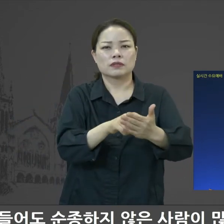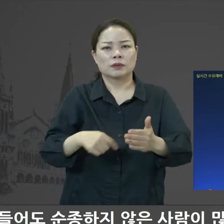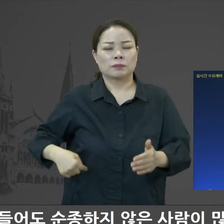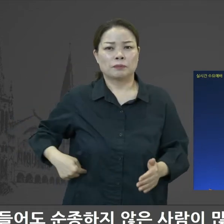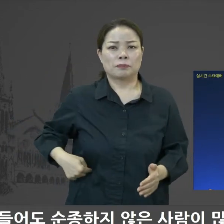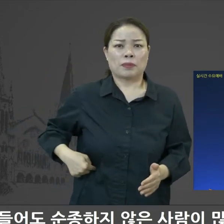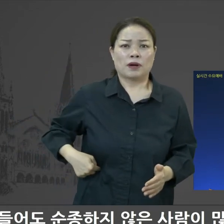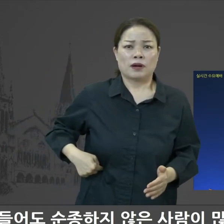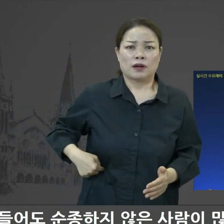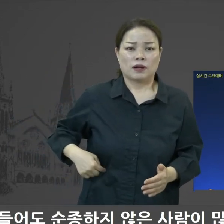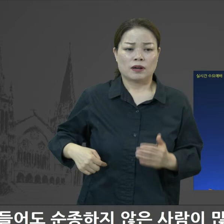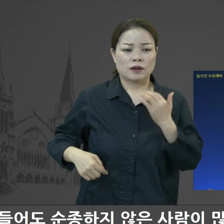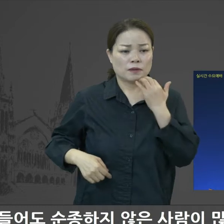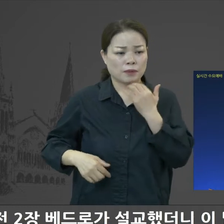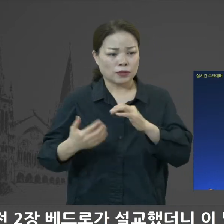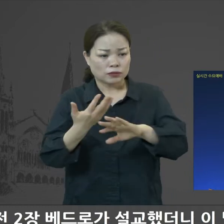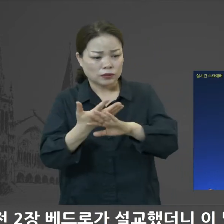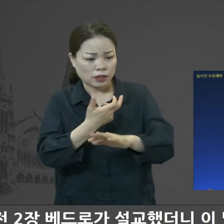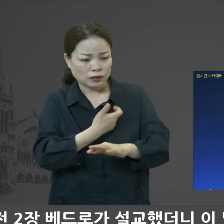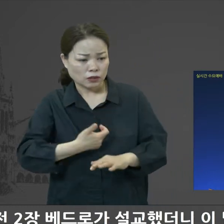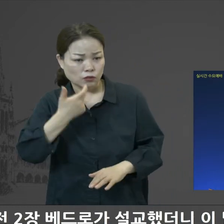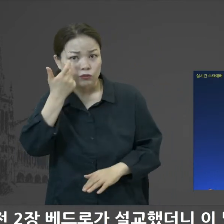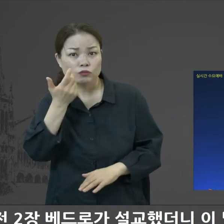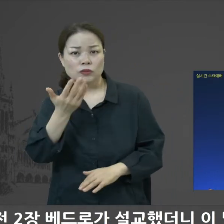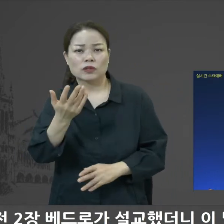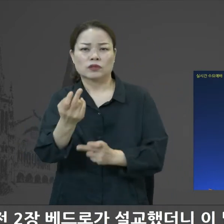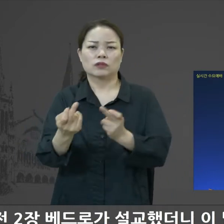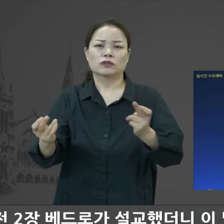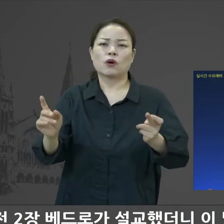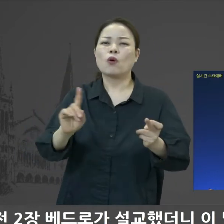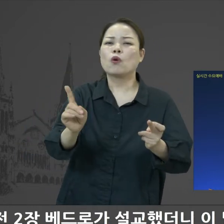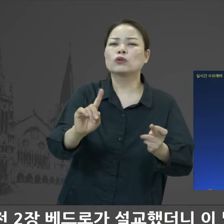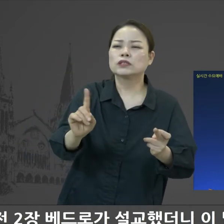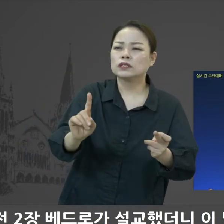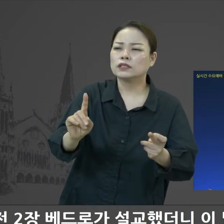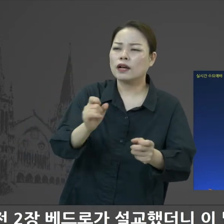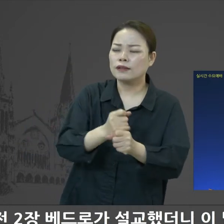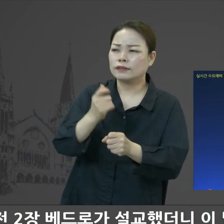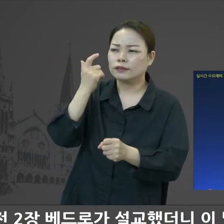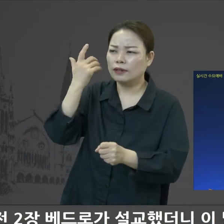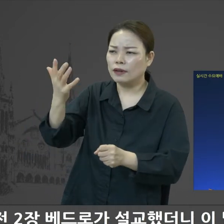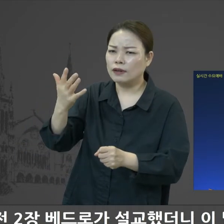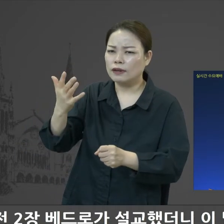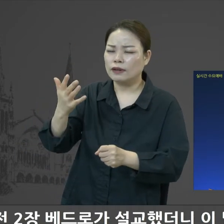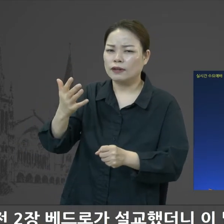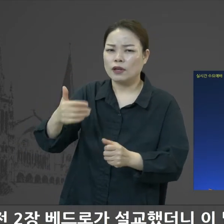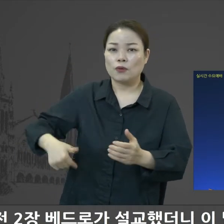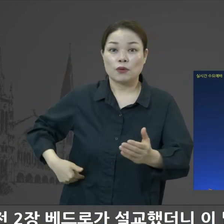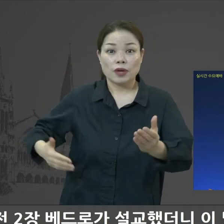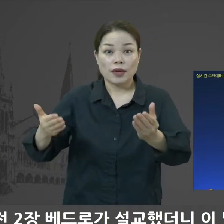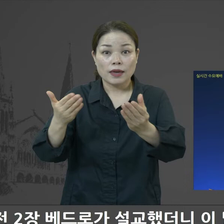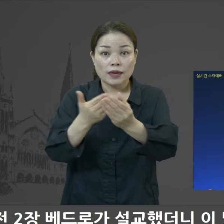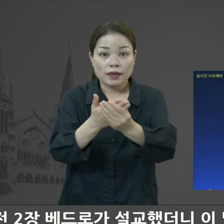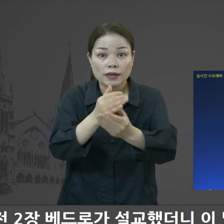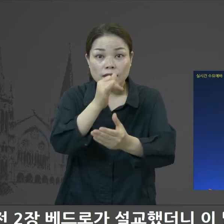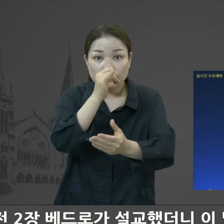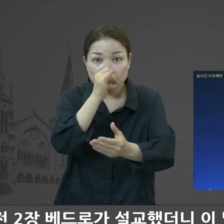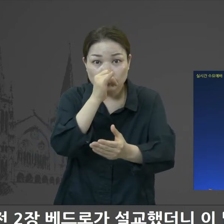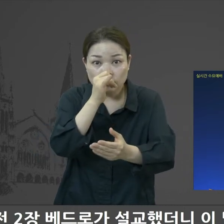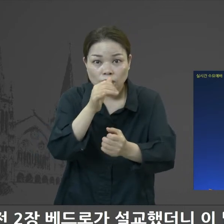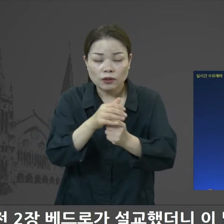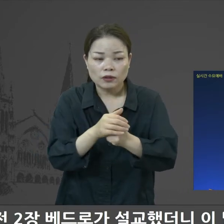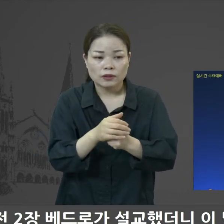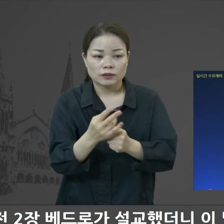찔려 베드로와 다른 사도들에게 물어 이르되 형제들아 우리가 어찌할꼬 하는 가슴을 찢는 일이 있었습니다. 회개하고